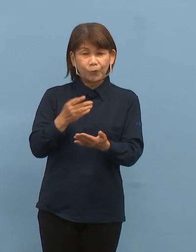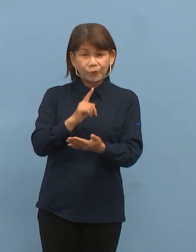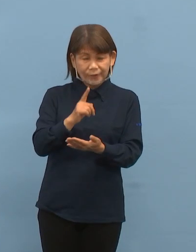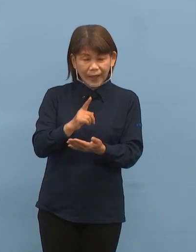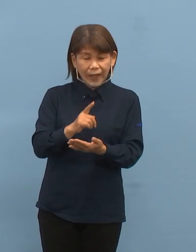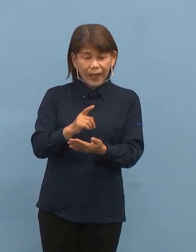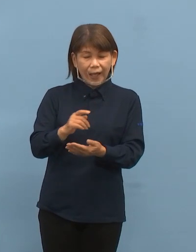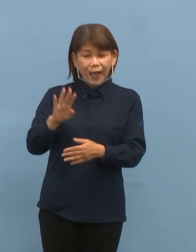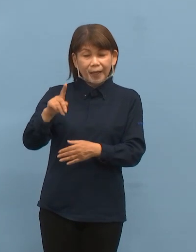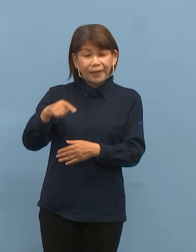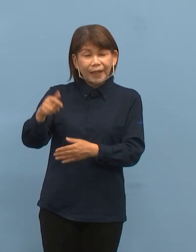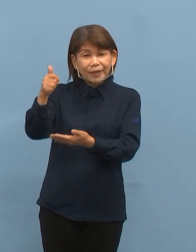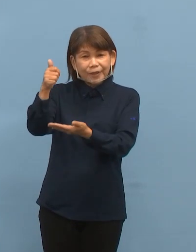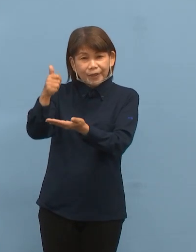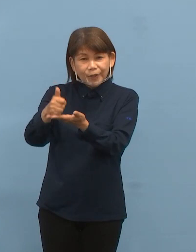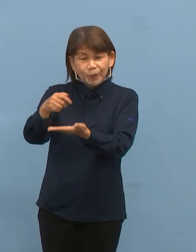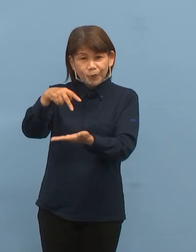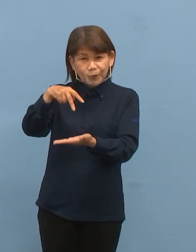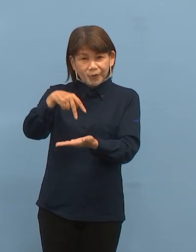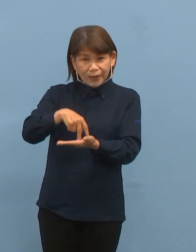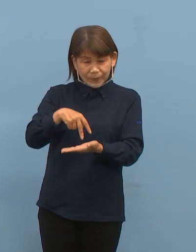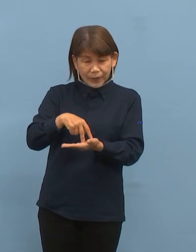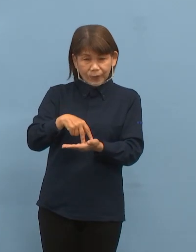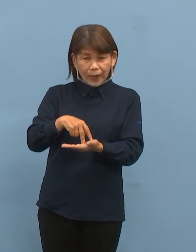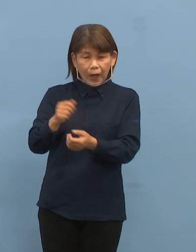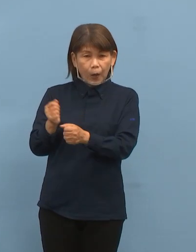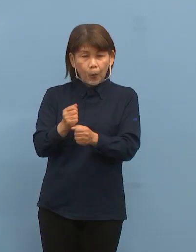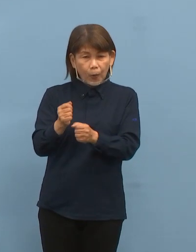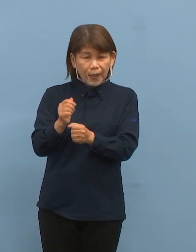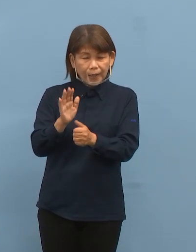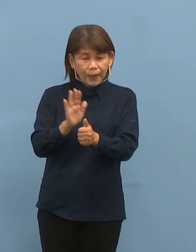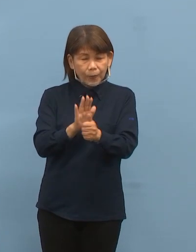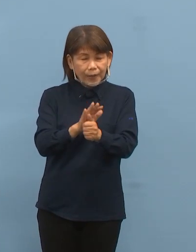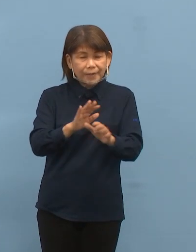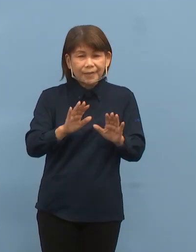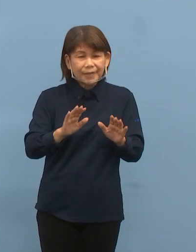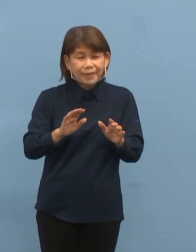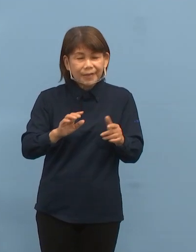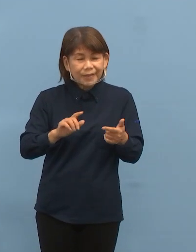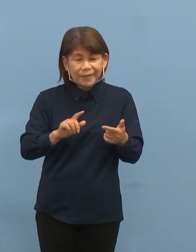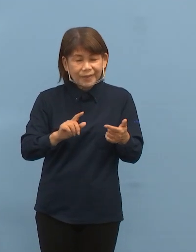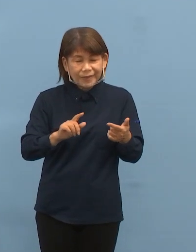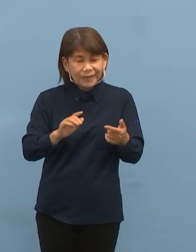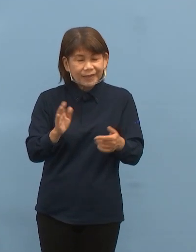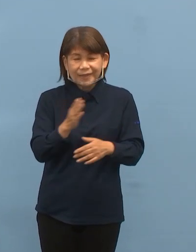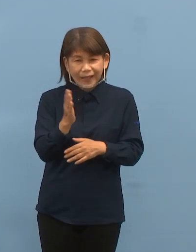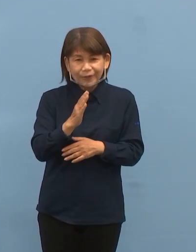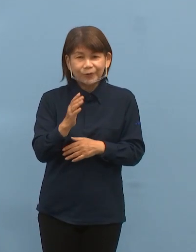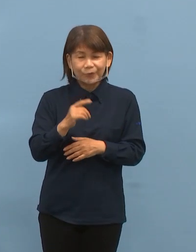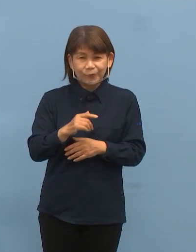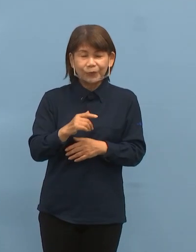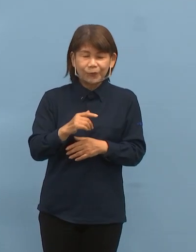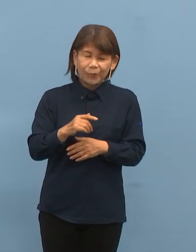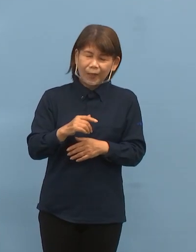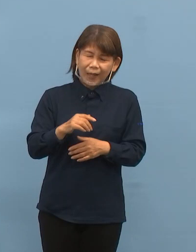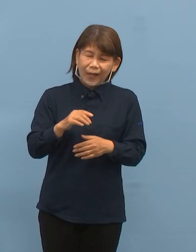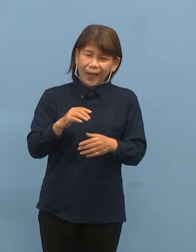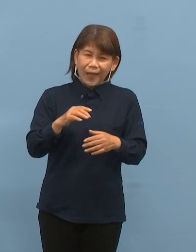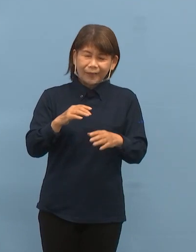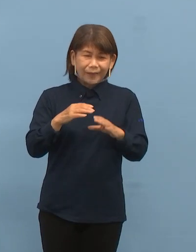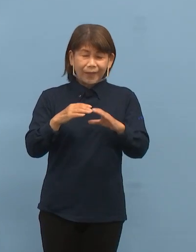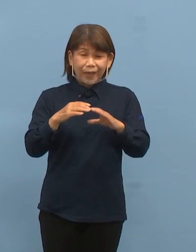援しないっていうのところとなんかちょっと噛み合ってないような気がするんですけど、 あくまでその個人を応援するという形では